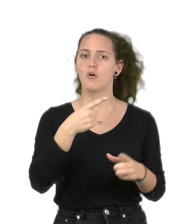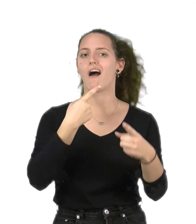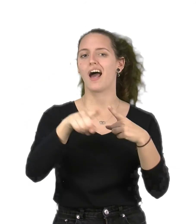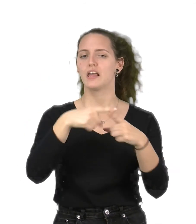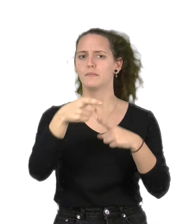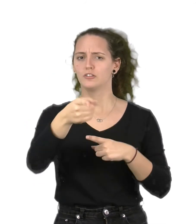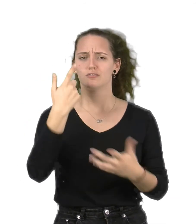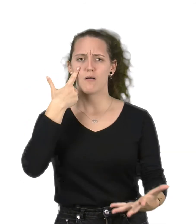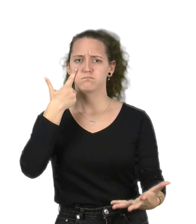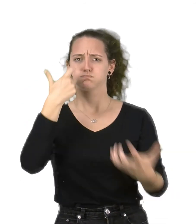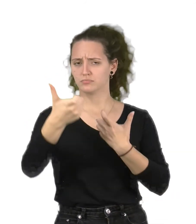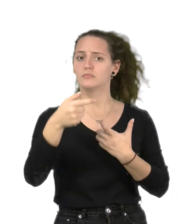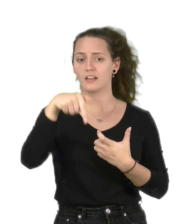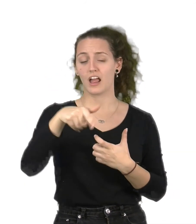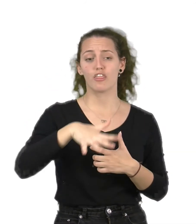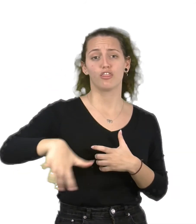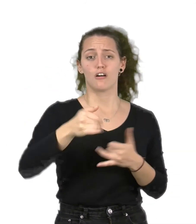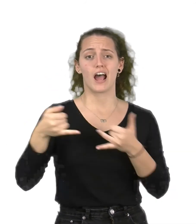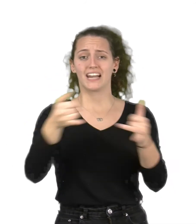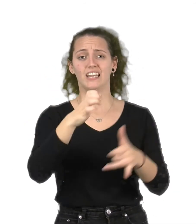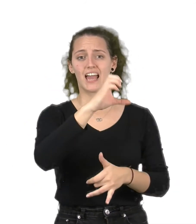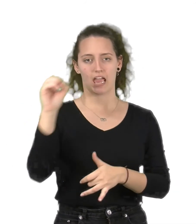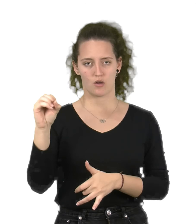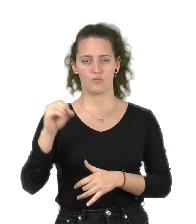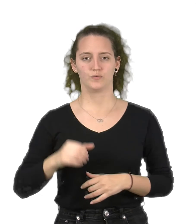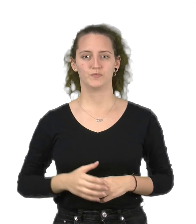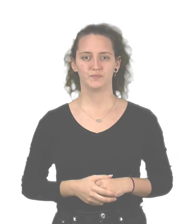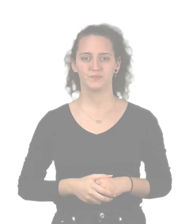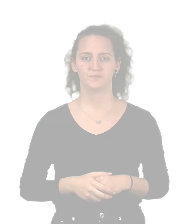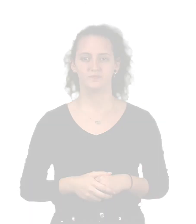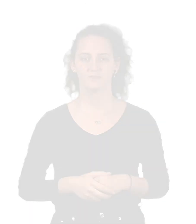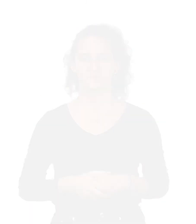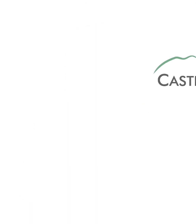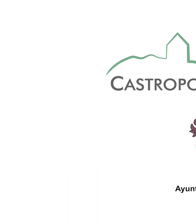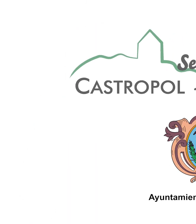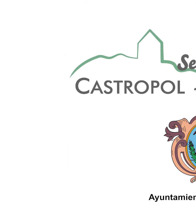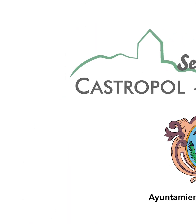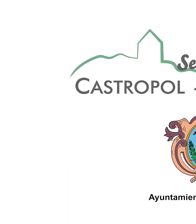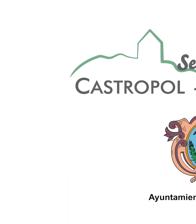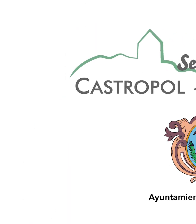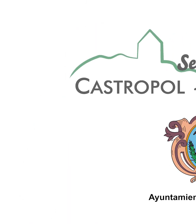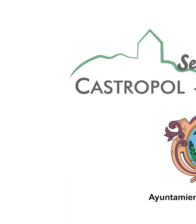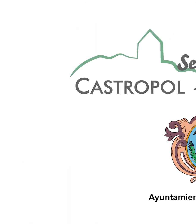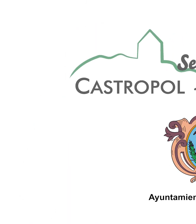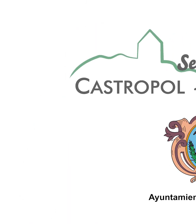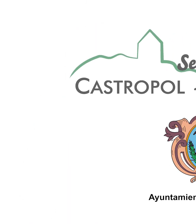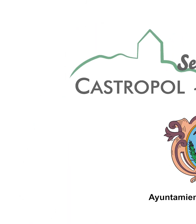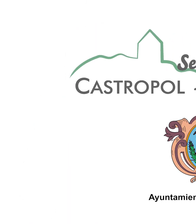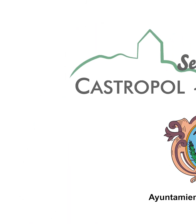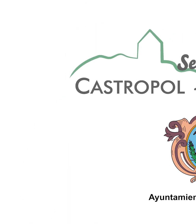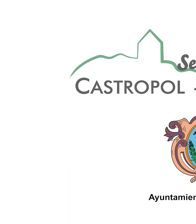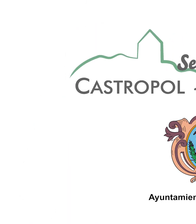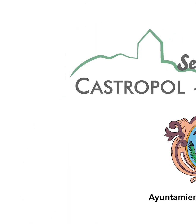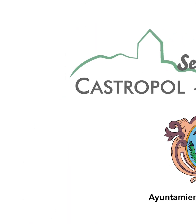constituyen uno de los elementos más característicos de la ría del Eo. Senda costera, Castropol As